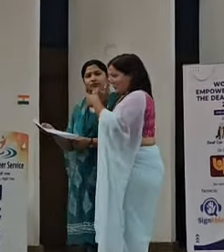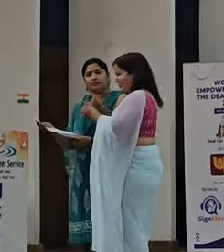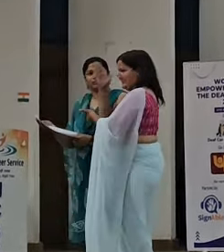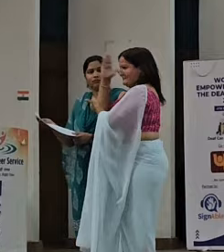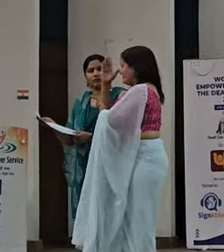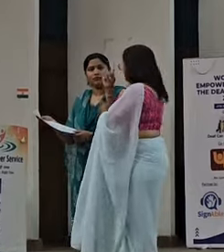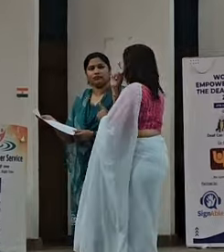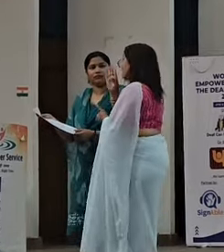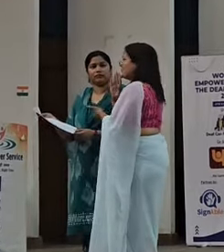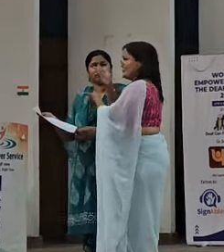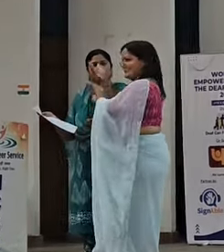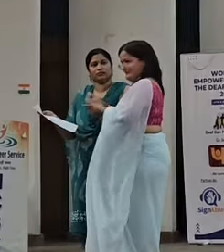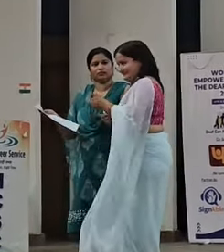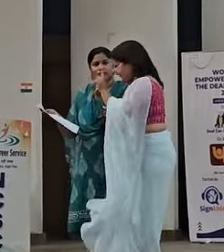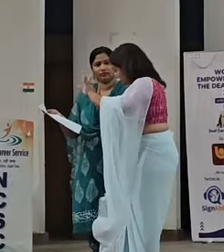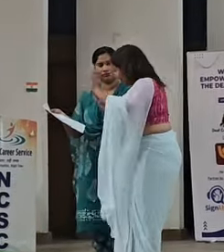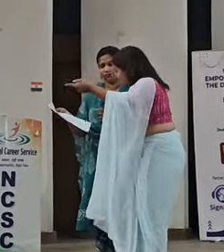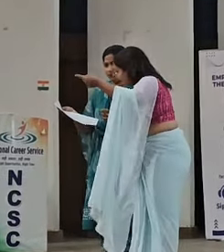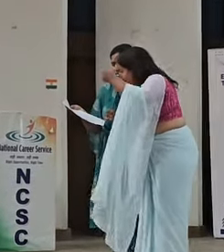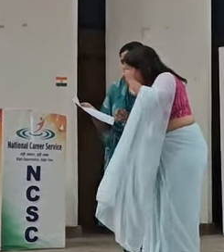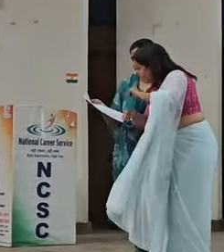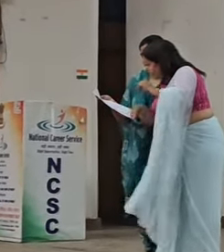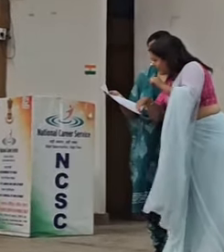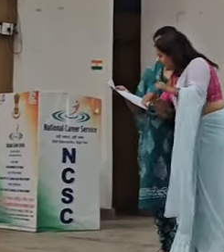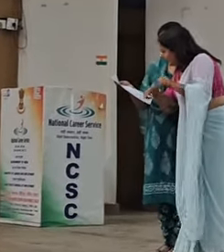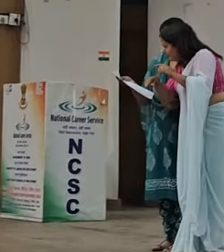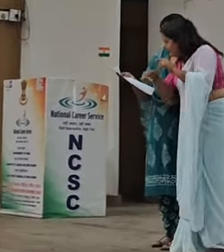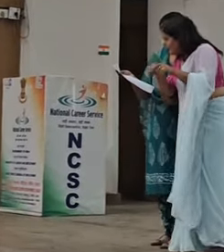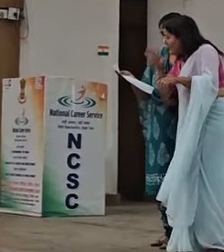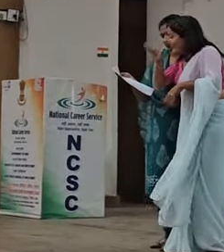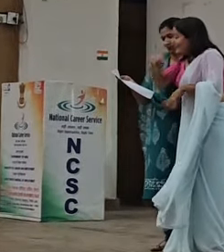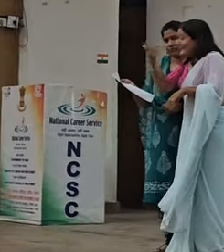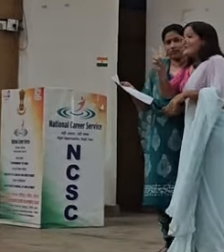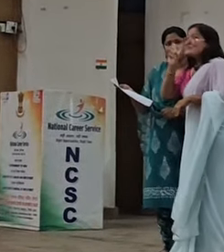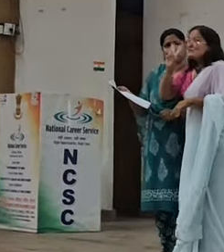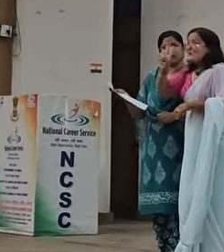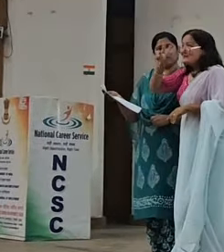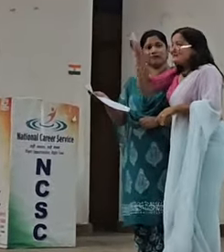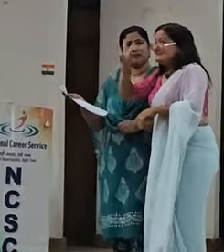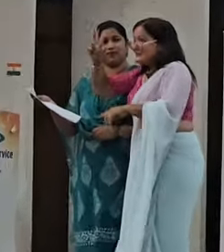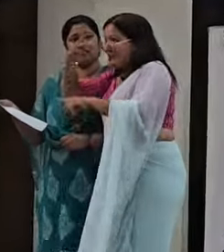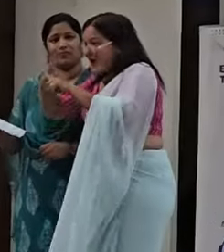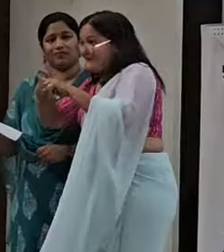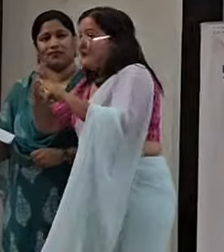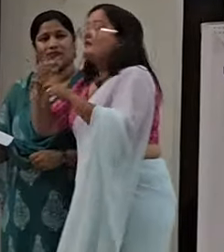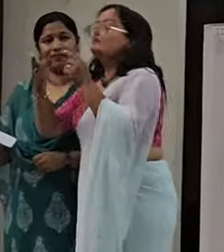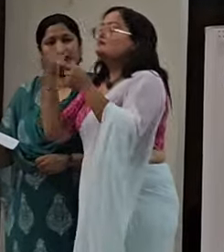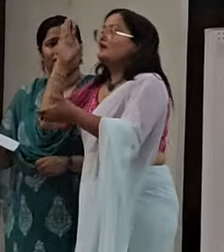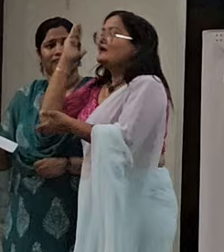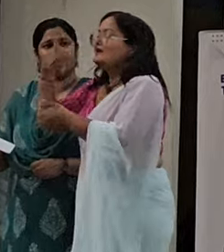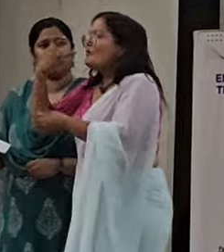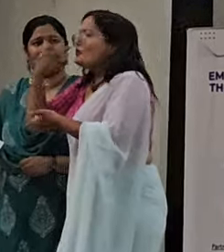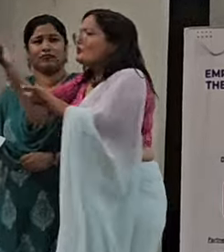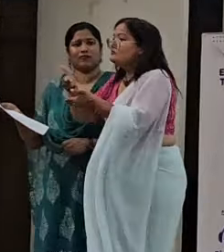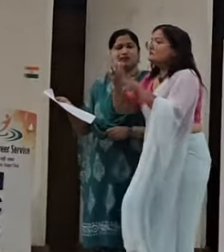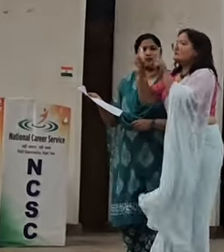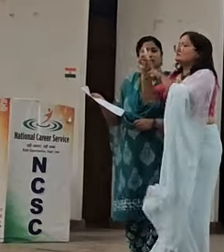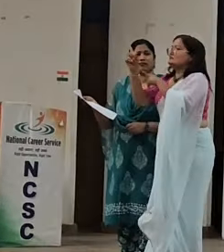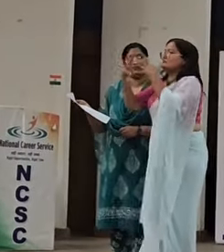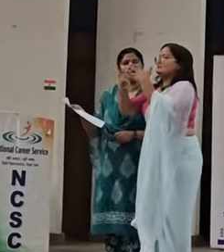अशर कैसे होते हैं। तो अभी हम एक डेफ पर्सन को बुलाने वाले हैं थोड़ी देर में, और उसके बाद 2 से लेकर 2:30 बजे तक एक मतलब